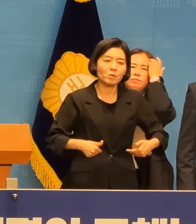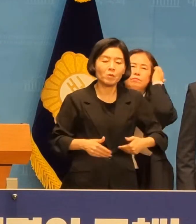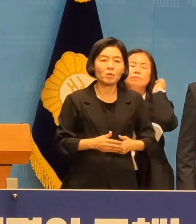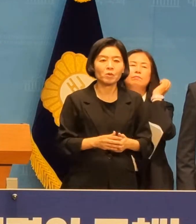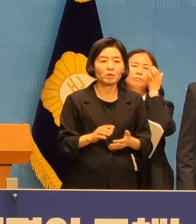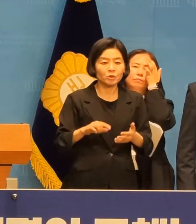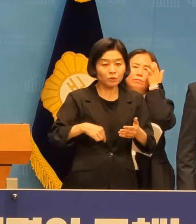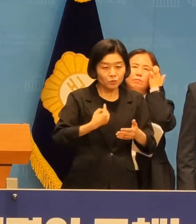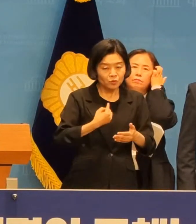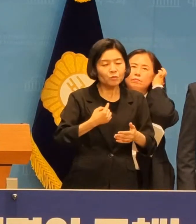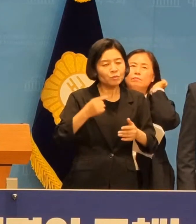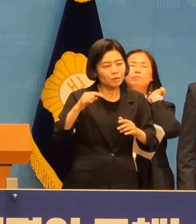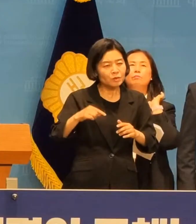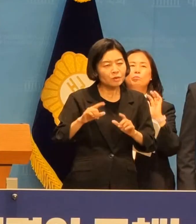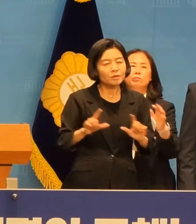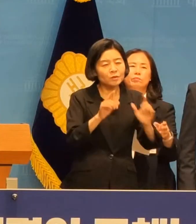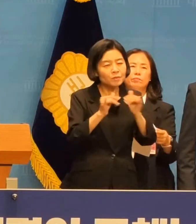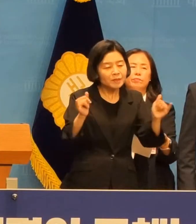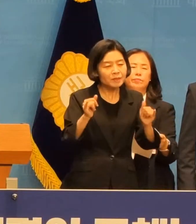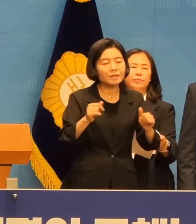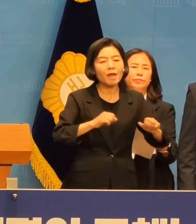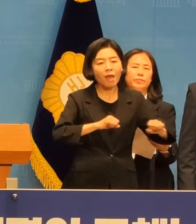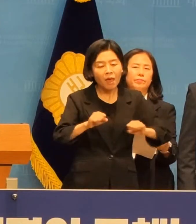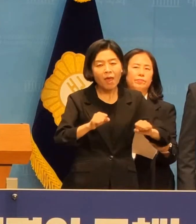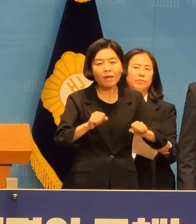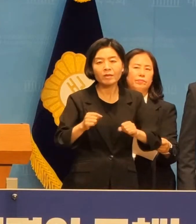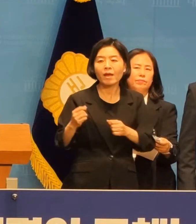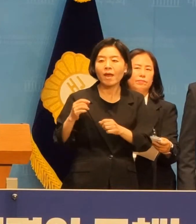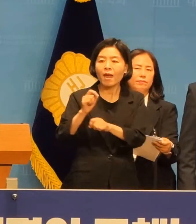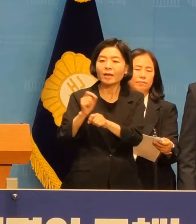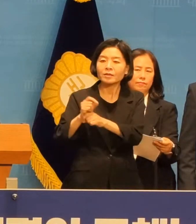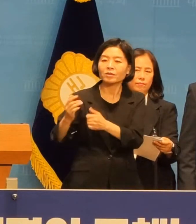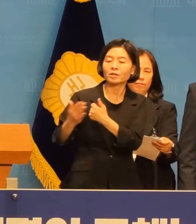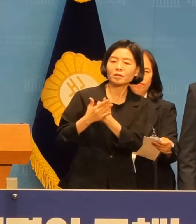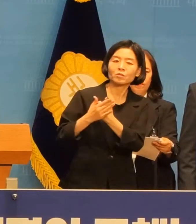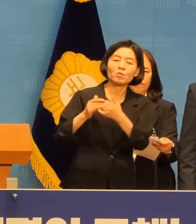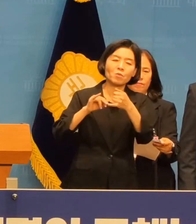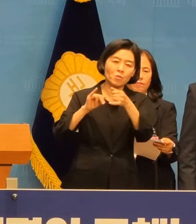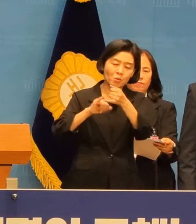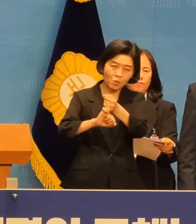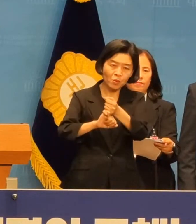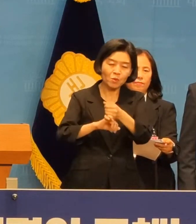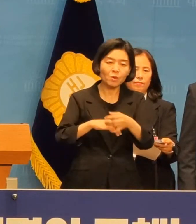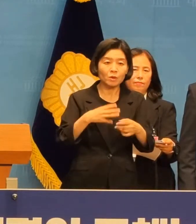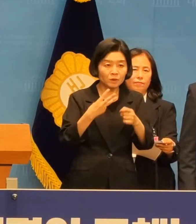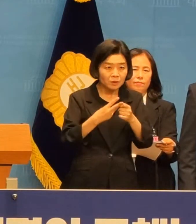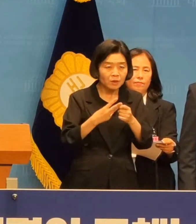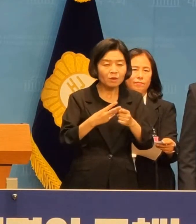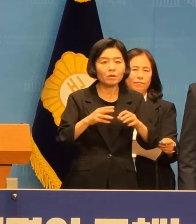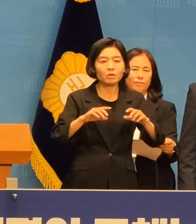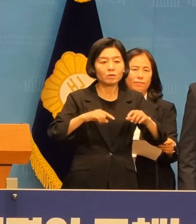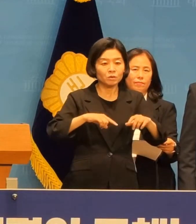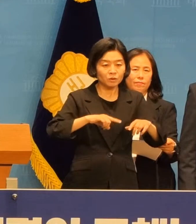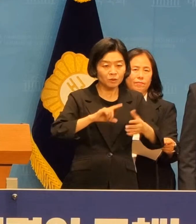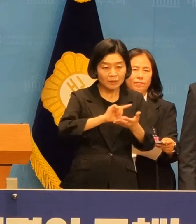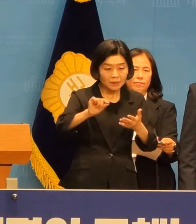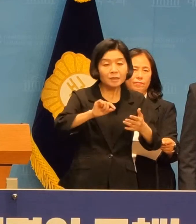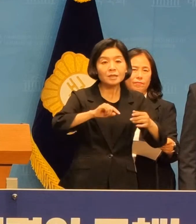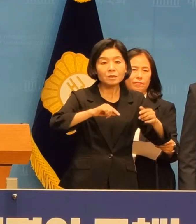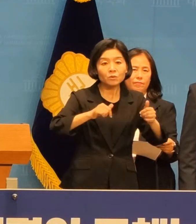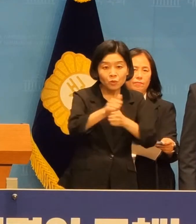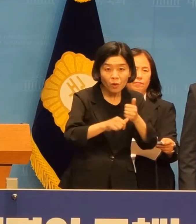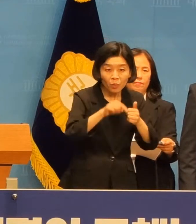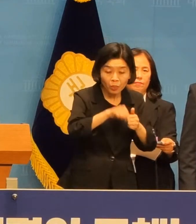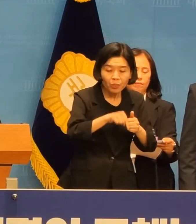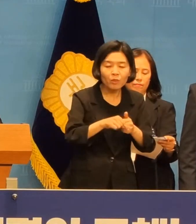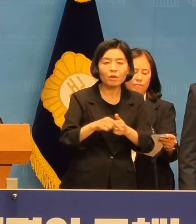든든히 뒷받침하는 구조를 만든 것입니다. 셋째, 주민자치회가 국공유 재산을 무상으로 사용할 수